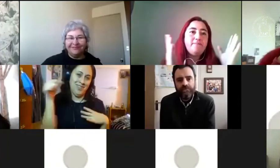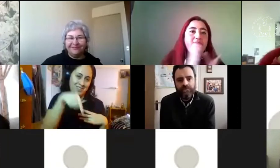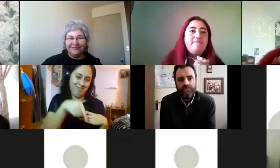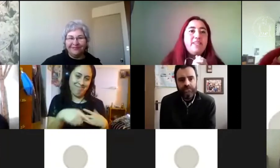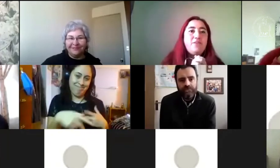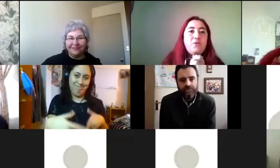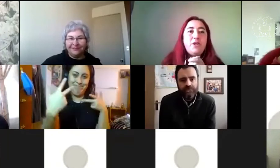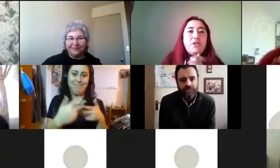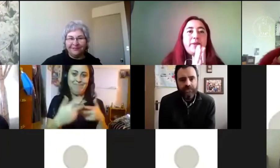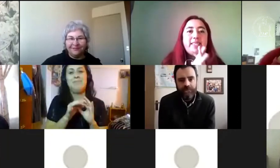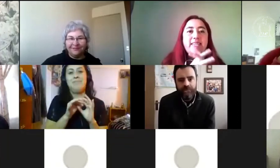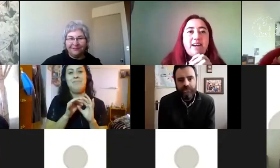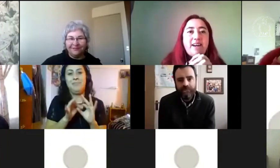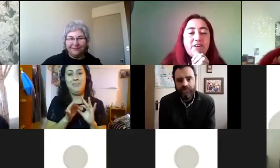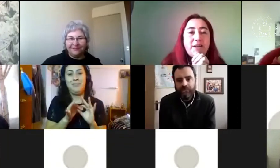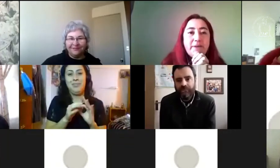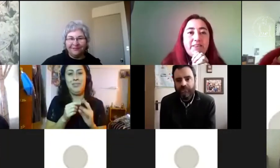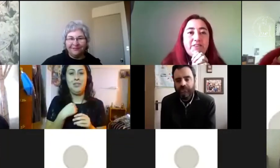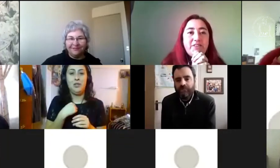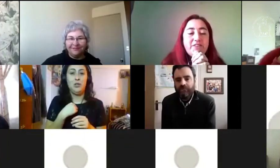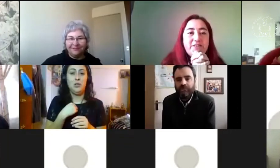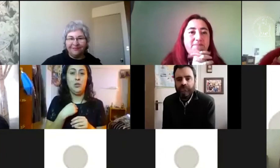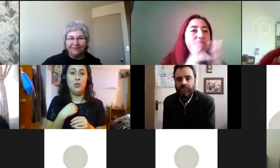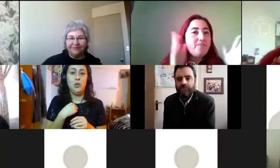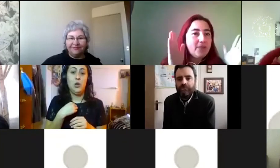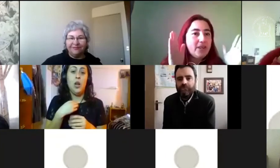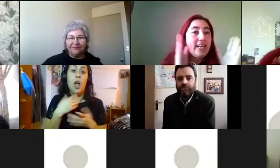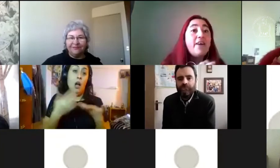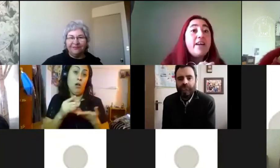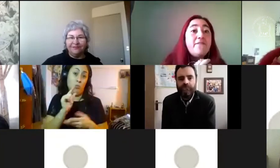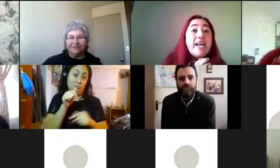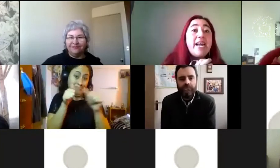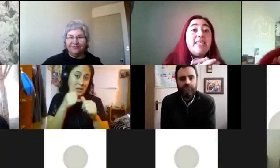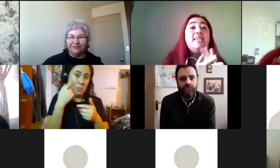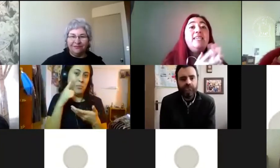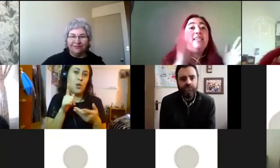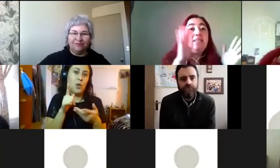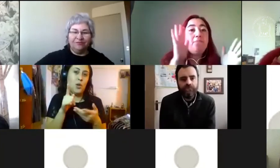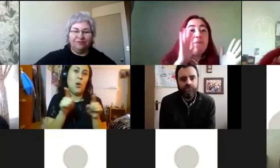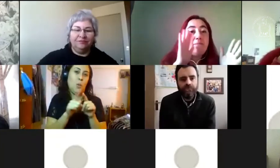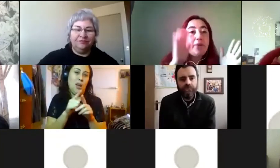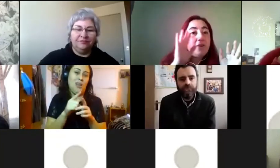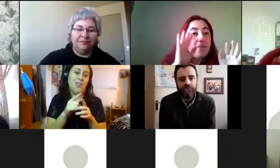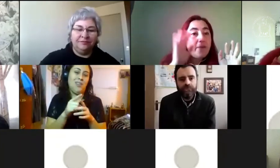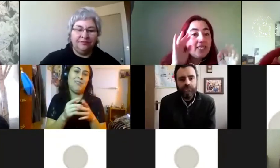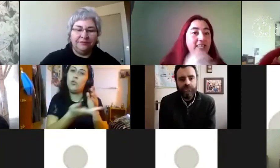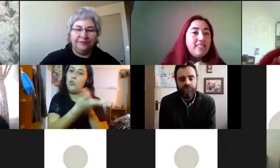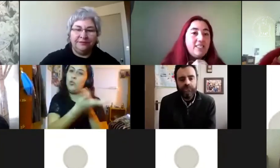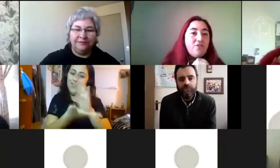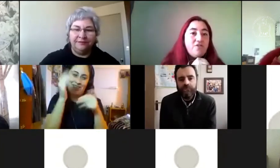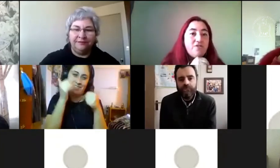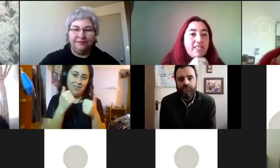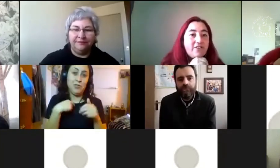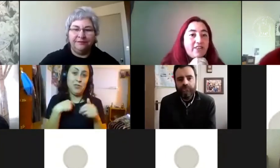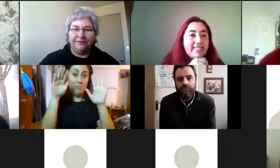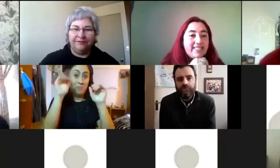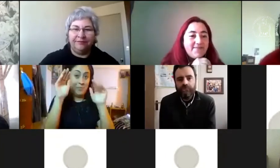bueno, estoy un poquito más cerca ahora, pero que les vaya bien. Me despido también de todos y